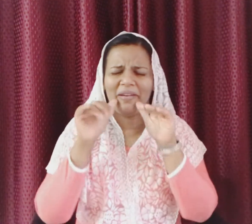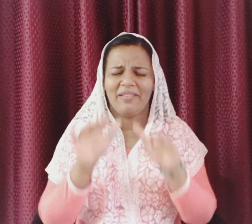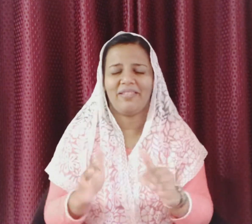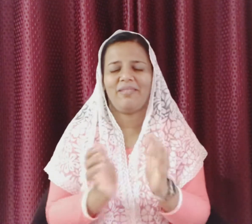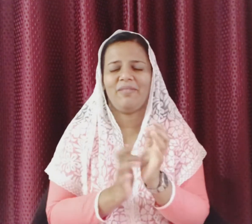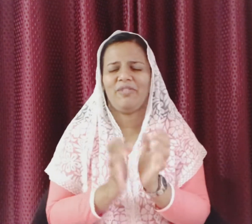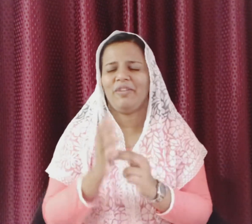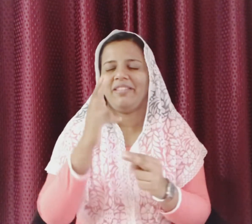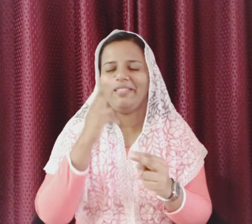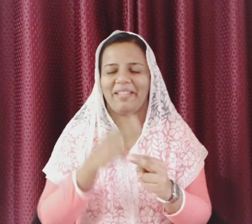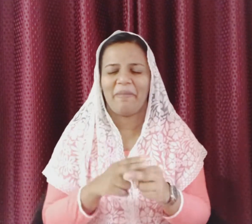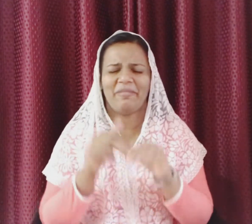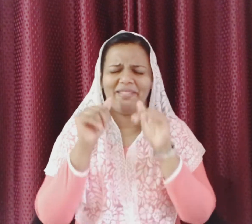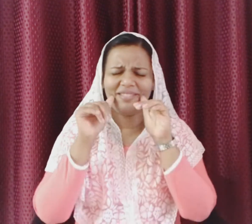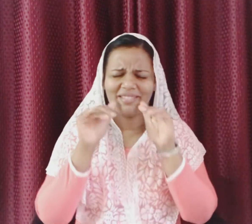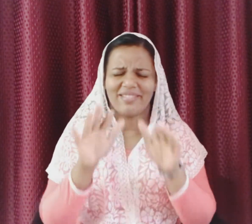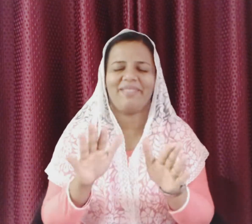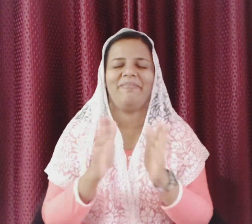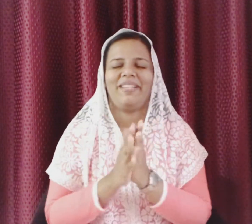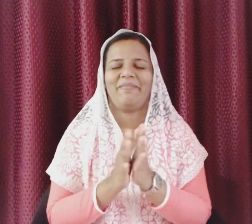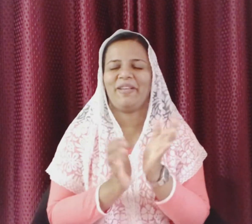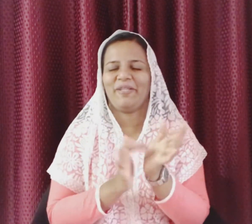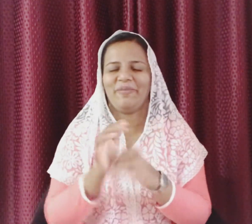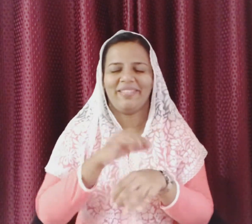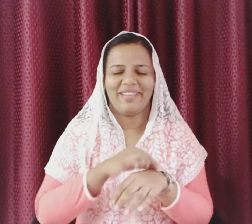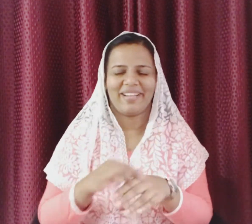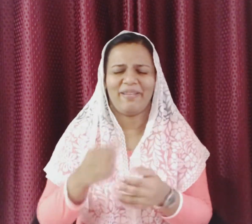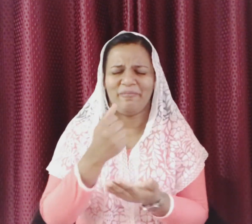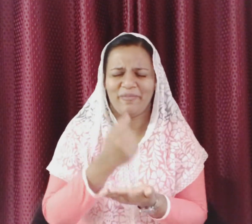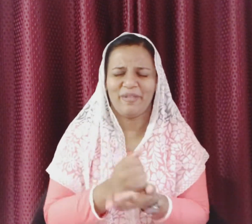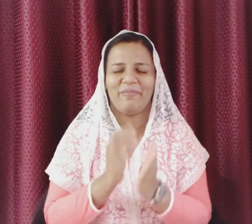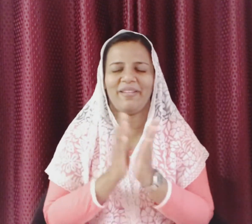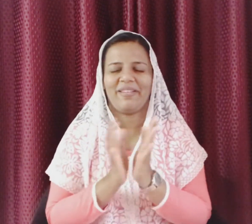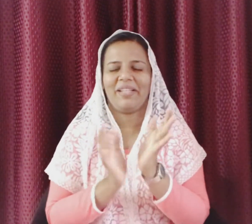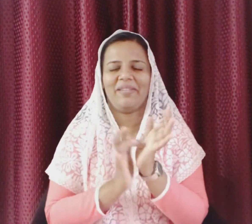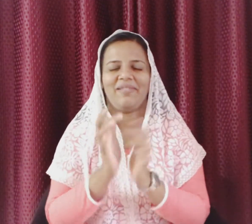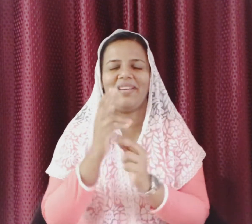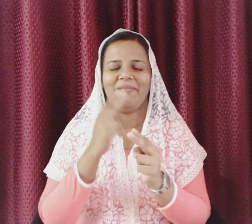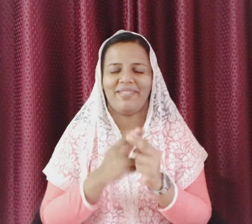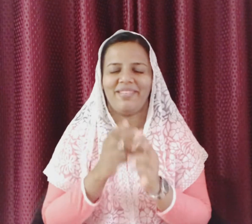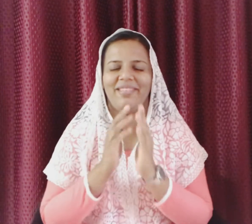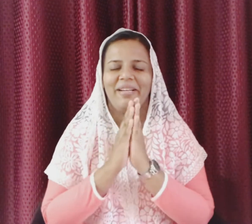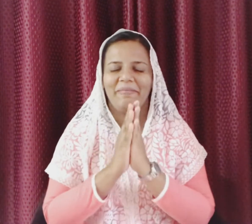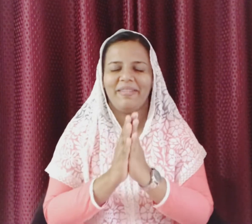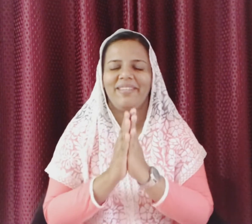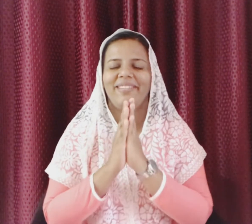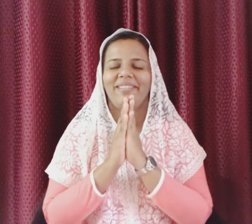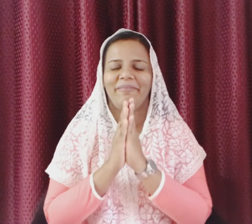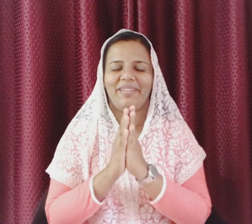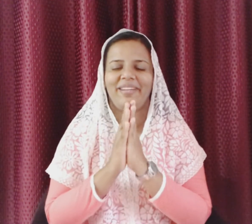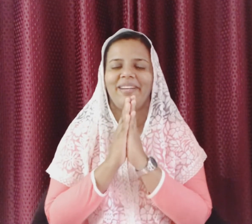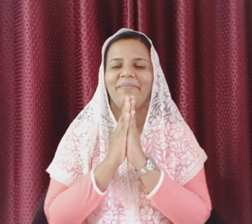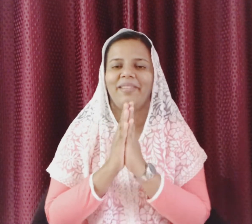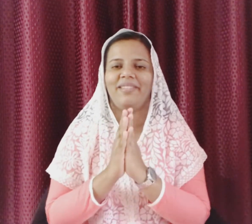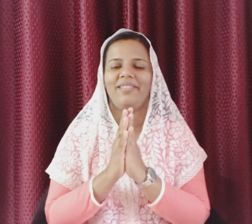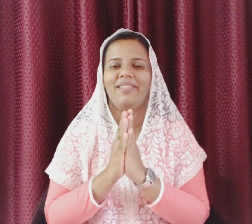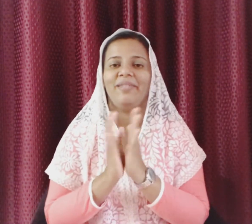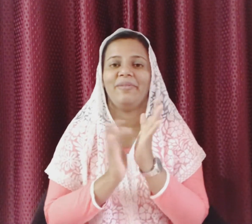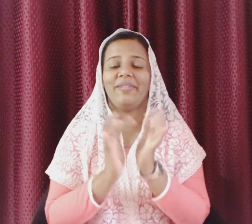ക്രിസ്തുവിൻ്റെ നാമത്തിൽ ഇവർ അഭിവൃദ്ധി പ്രാപിക്കട്ടെ. തിരുരക്തം കൊണ്ട് മുദ്ര വെക്കുന്നു, യേശുവിൻ നാമത്തിൽ തന്നെ. ആമേൻ, ആമേൻ, ആമേൻ. യേശു